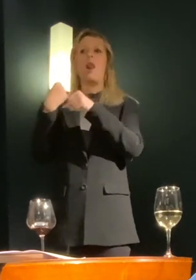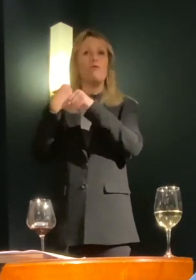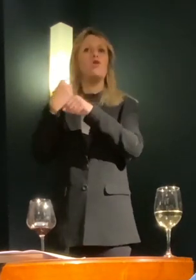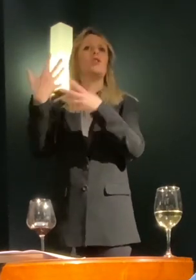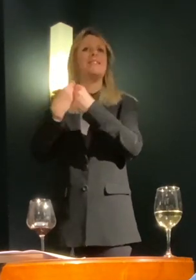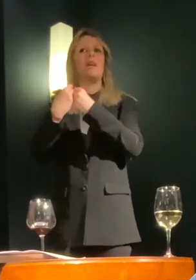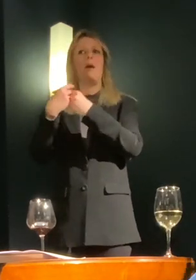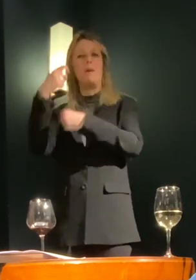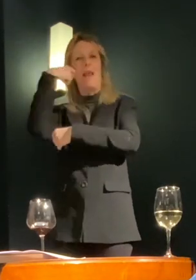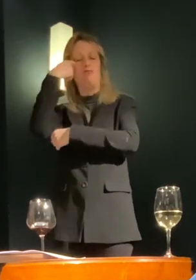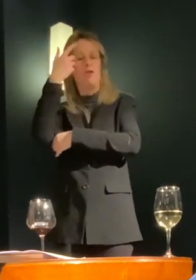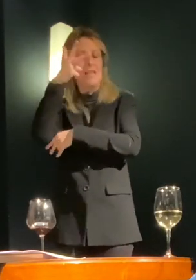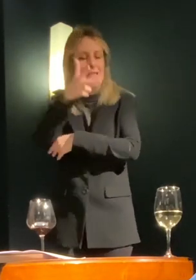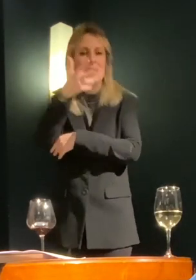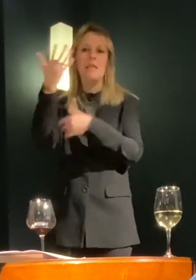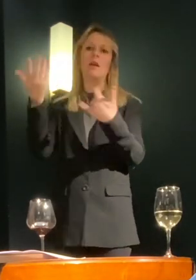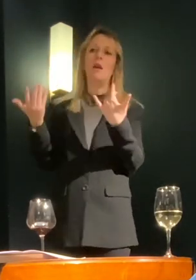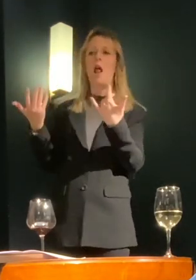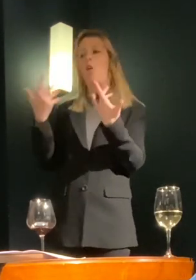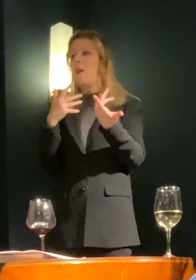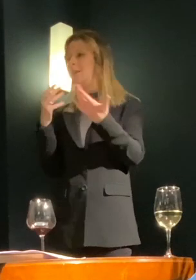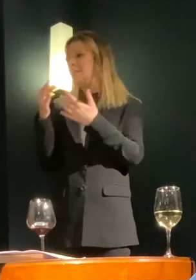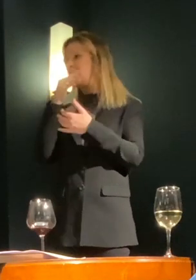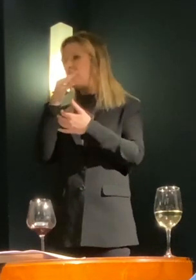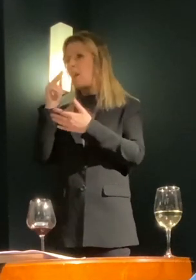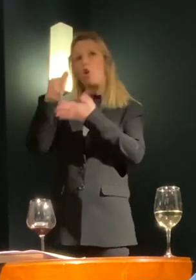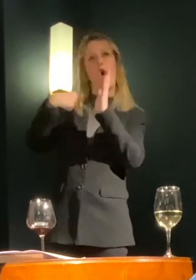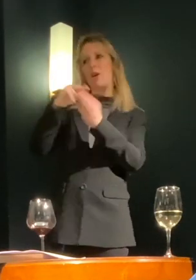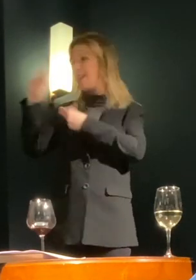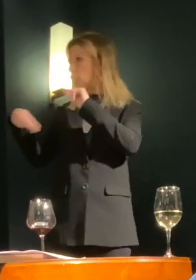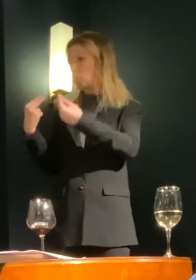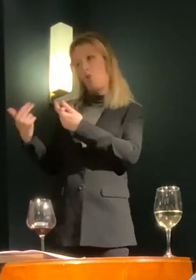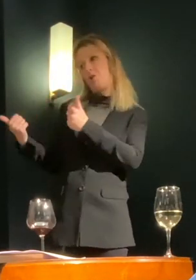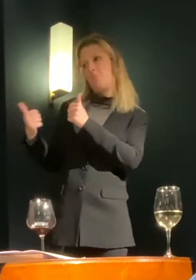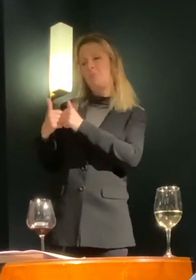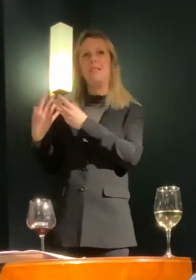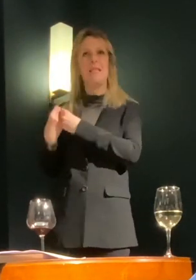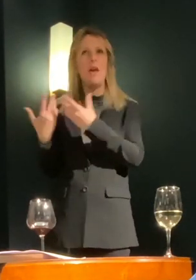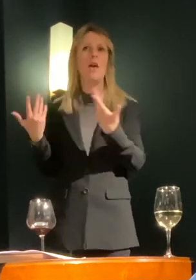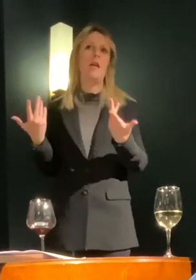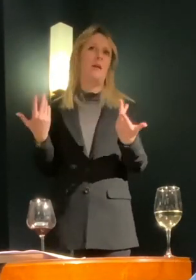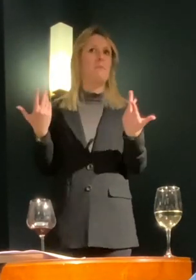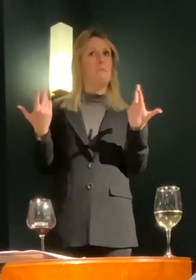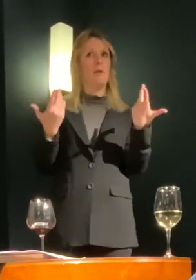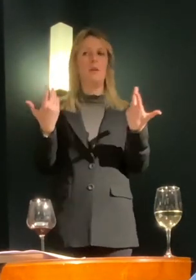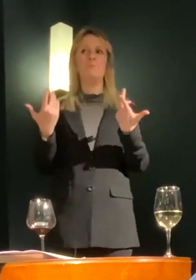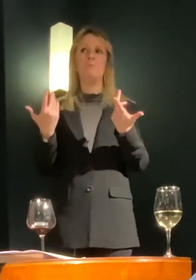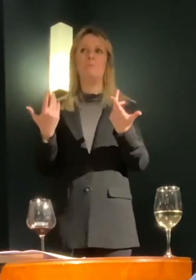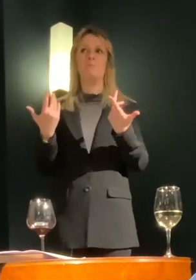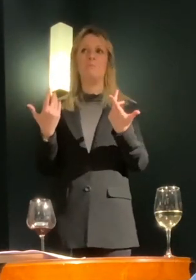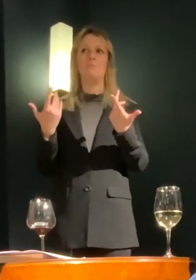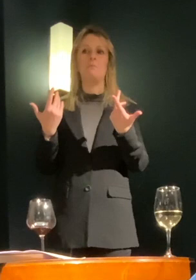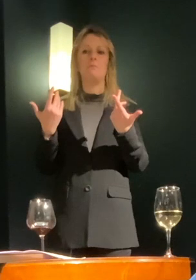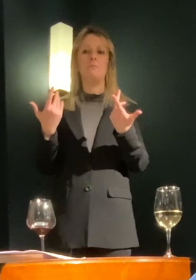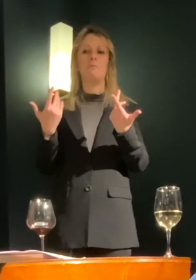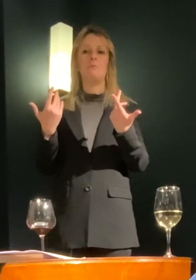tu ti palleggi, ti correggi a vicenda. Se sei in una writer's room di sceneggiatori, magari tu c'hai